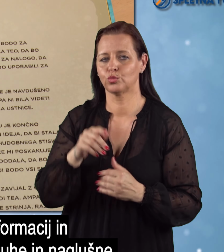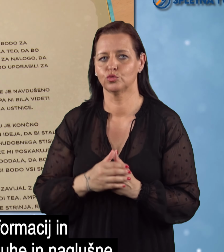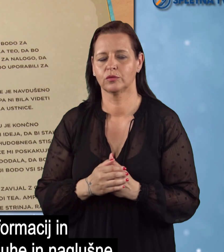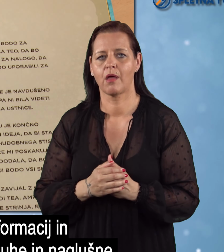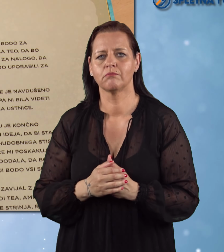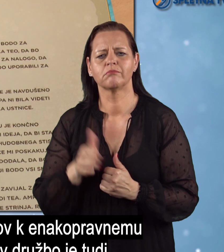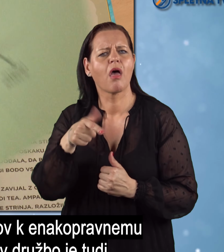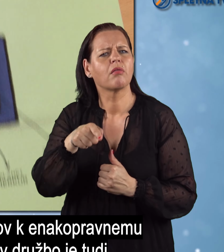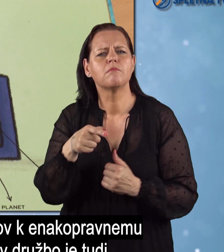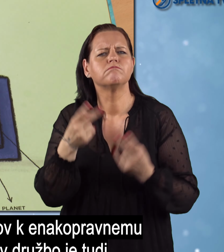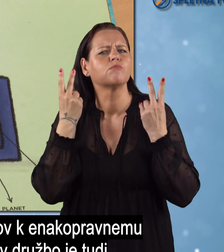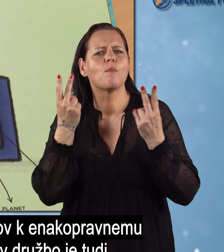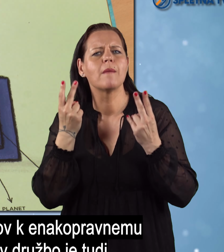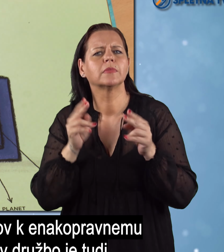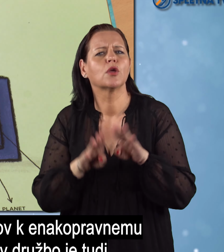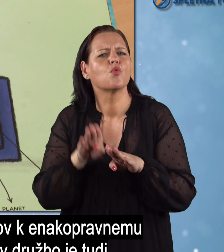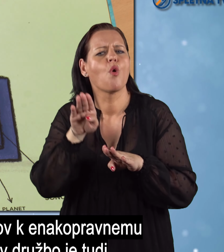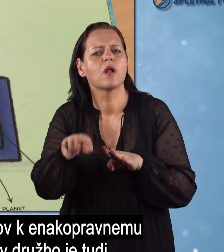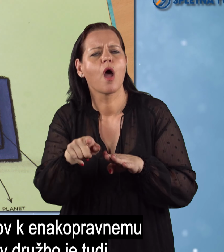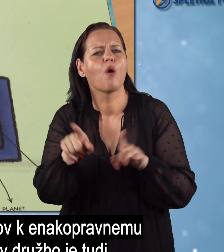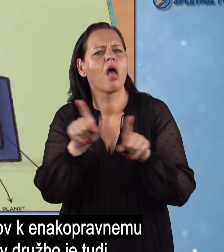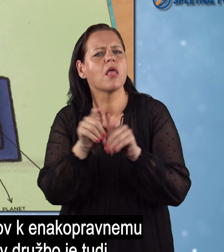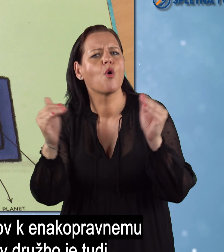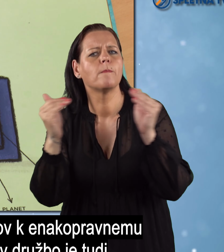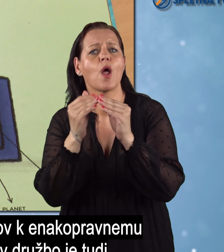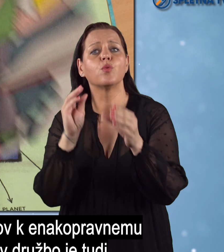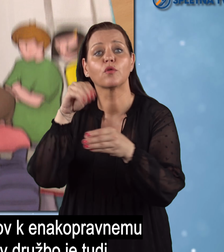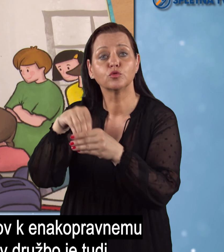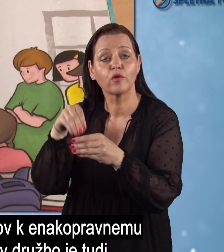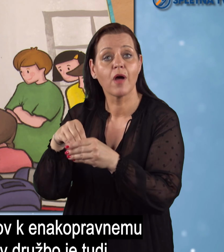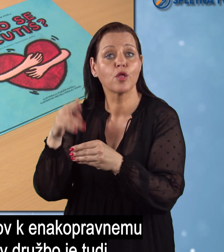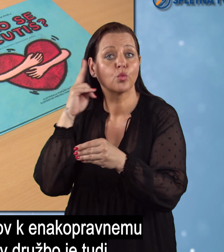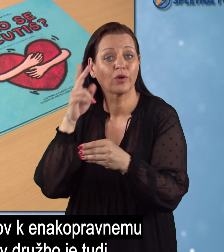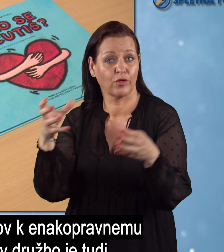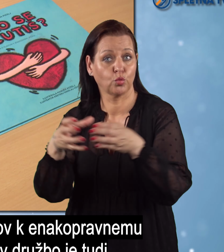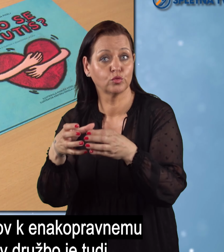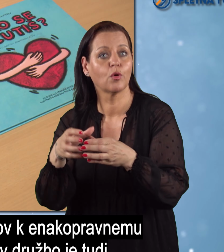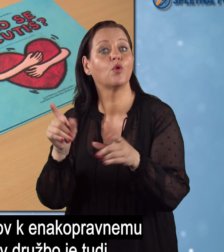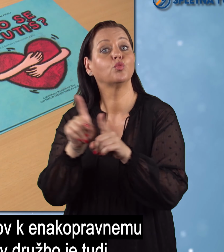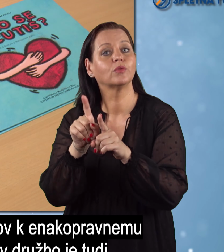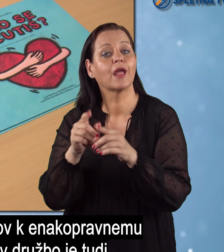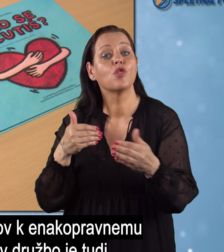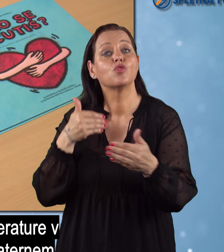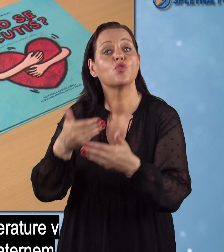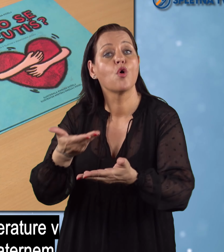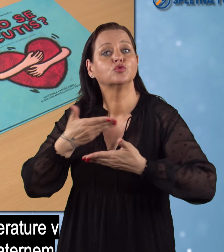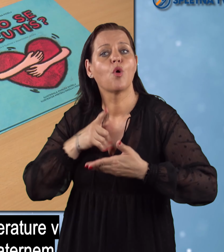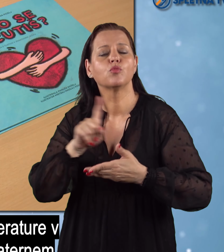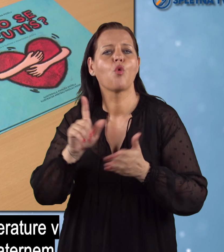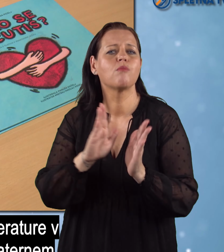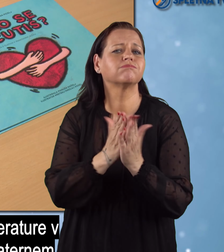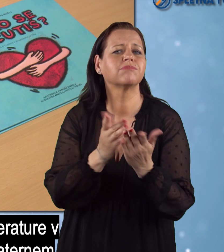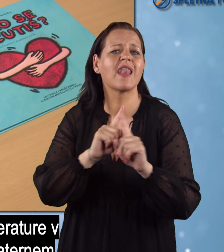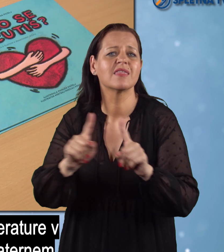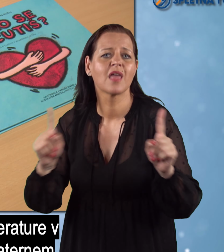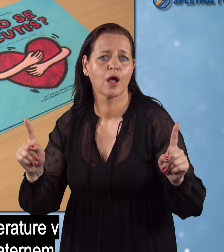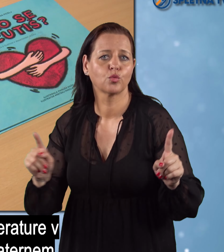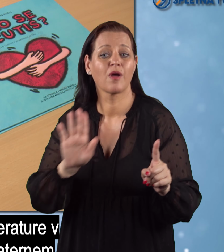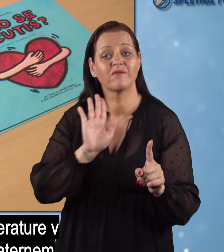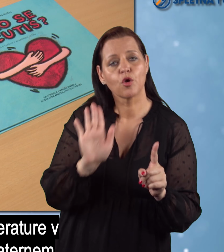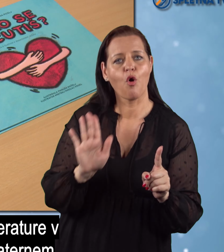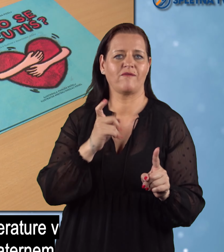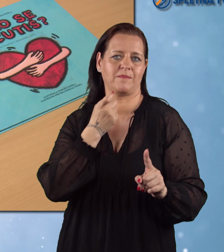gluhe in naglušne. Eden pomembnih korakov k enakopravnemu vključevanju gluhih v družbo je tudi dostop do